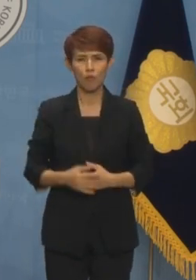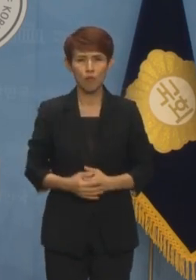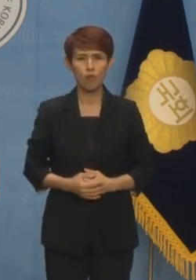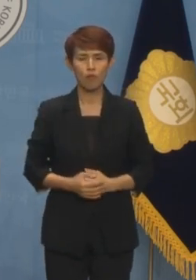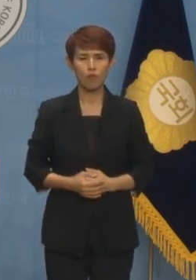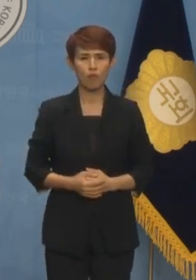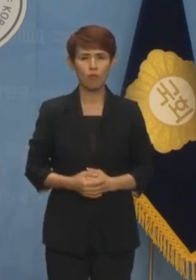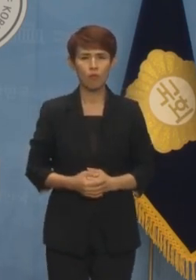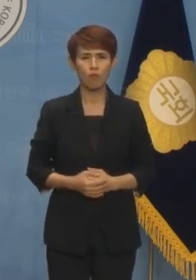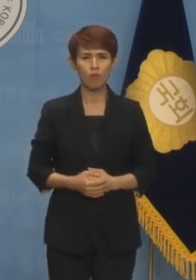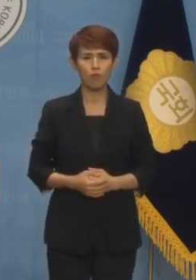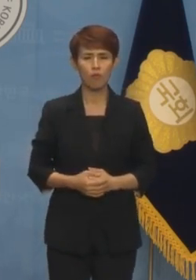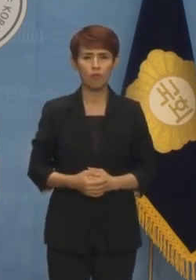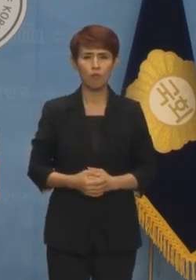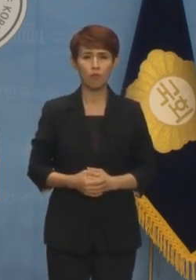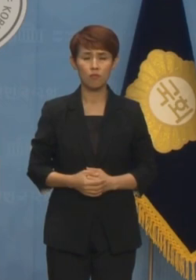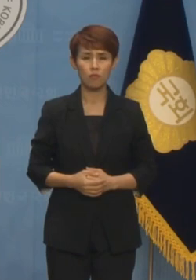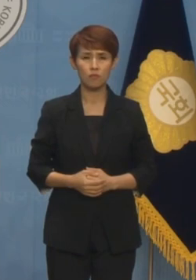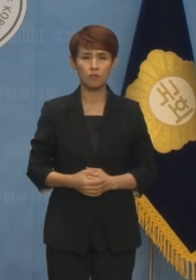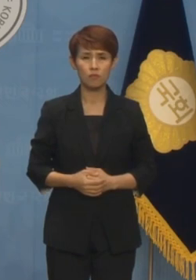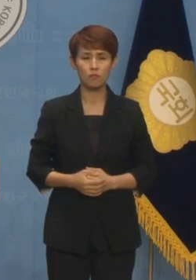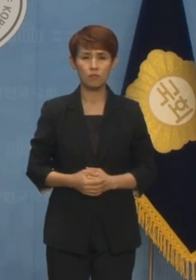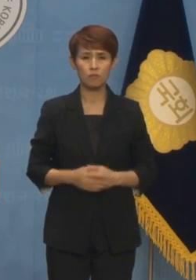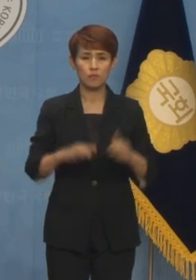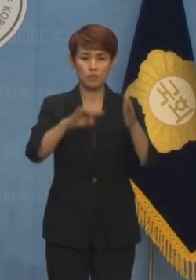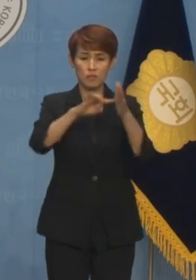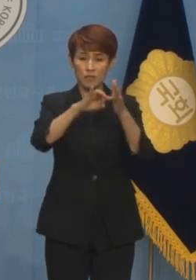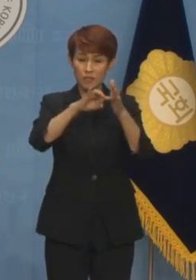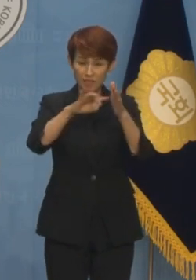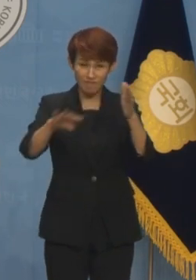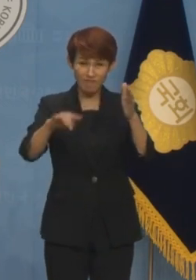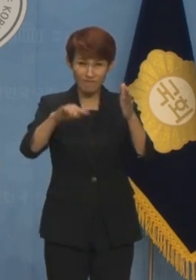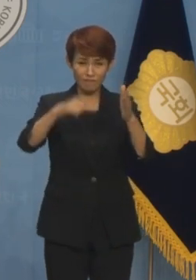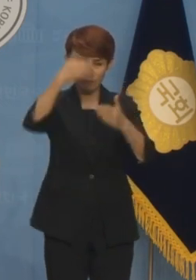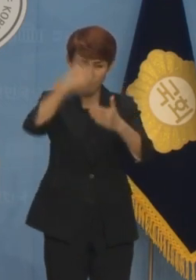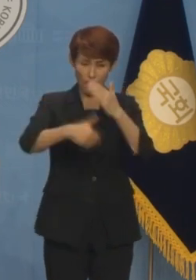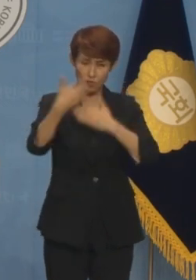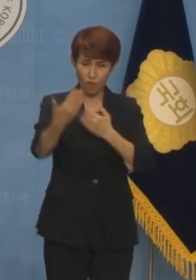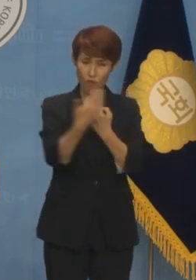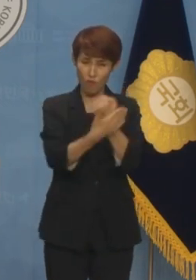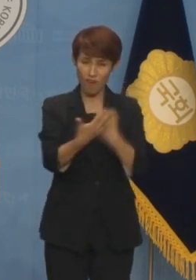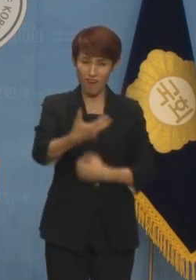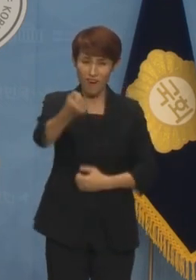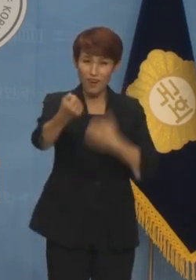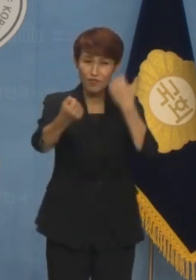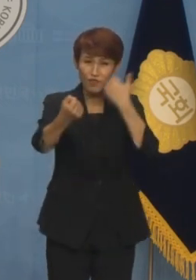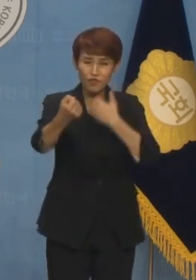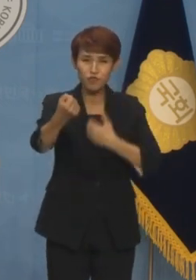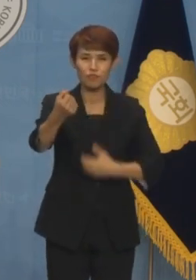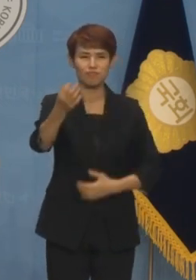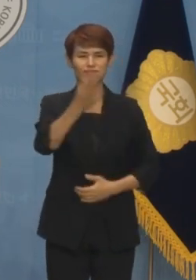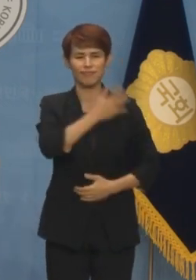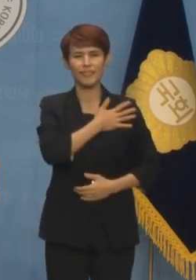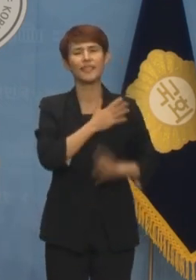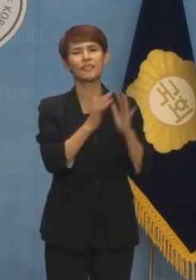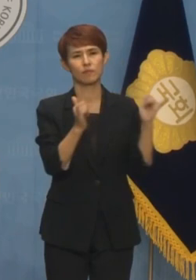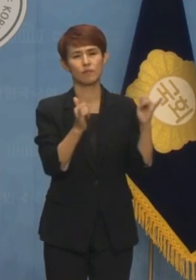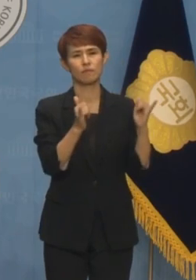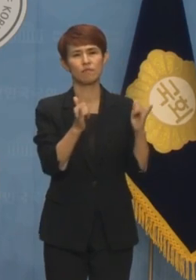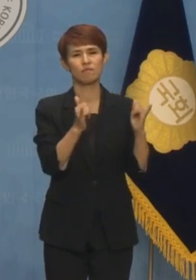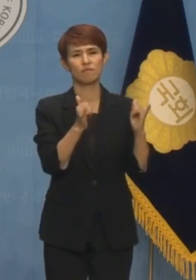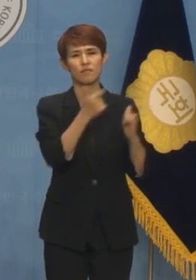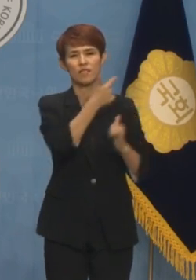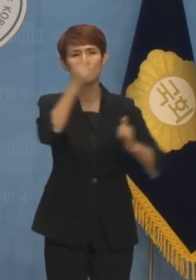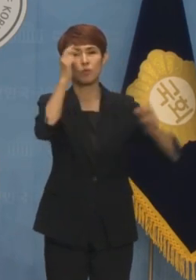있습니다. 그런데 이러한 세금 감세 혜택은 고소득층과 대기업에